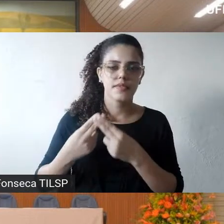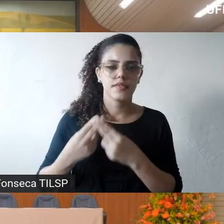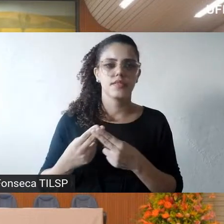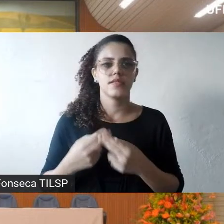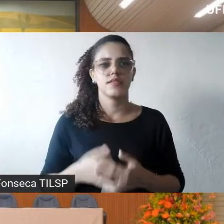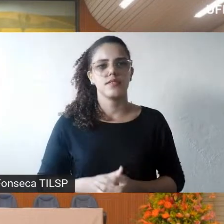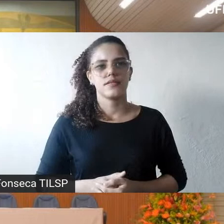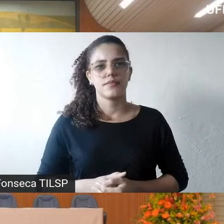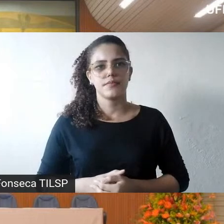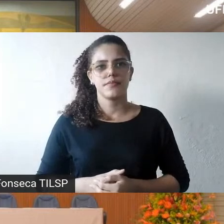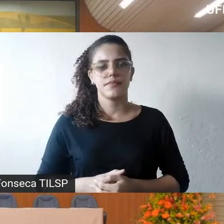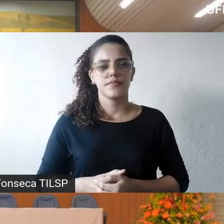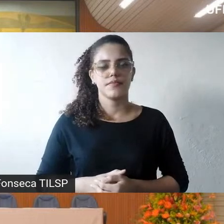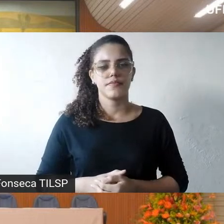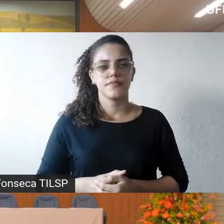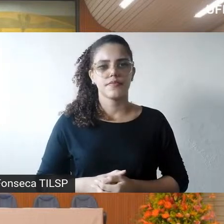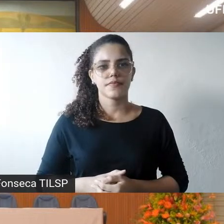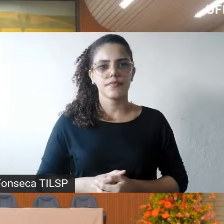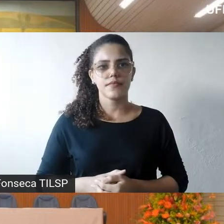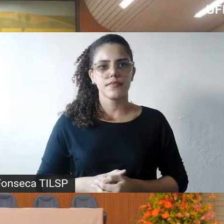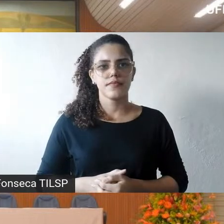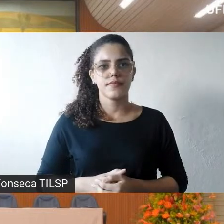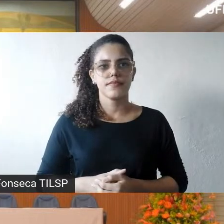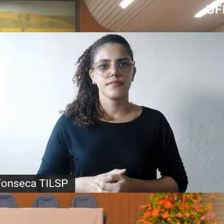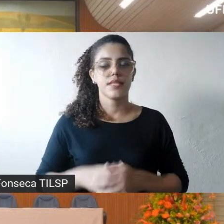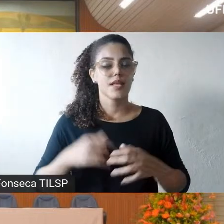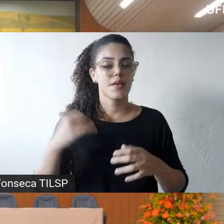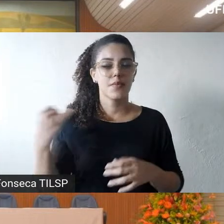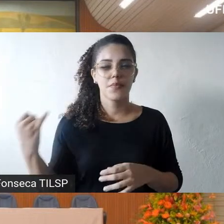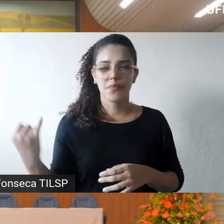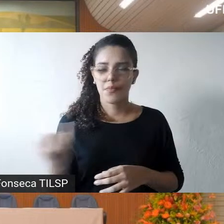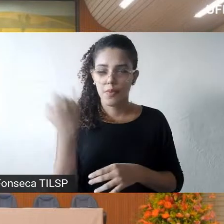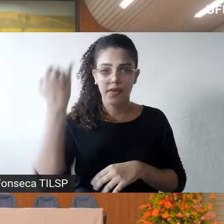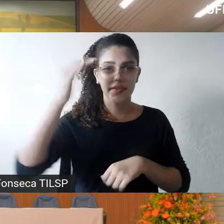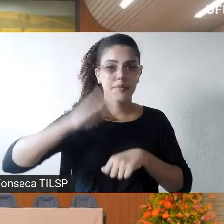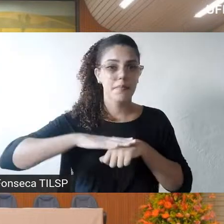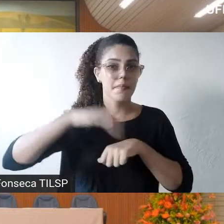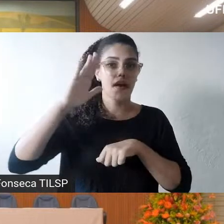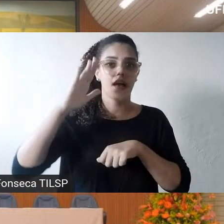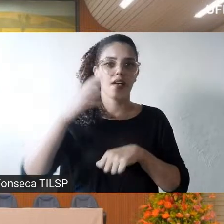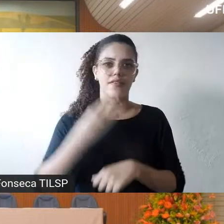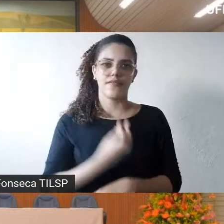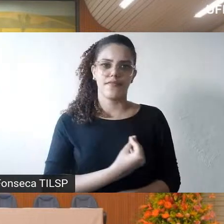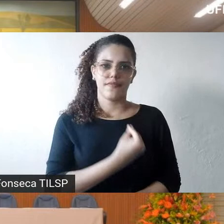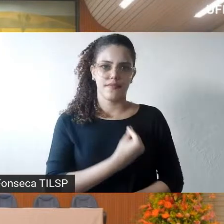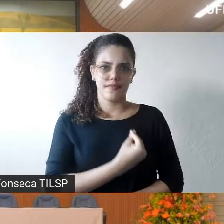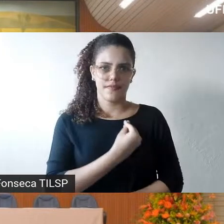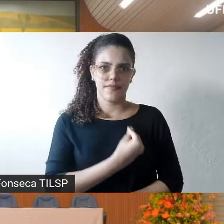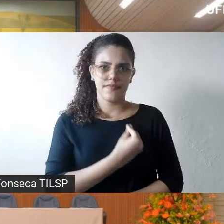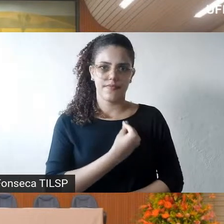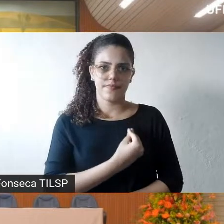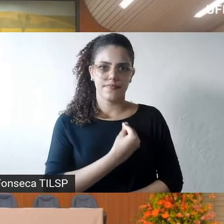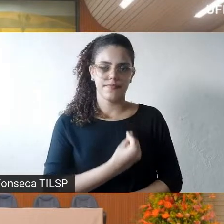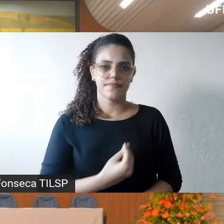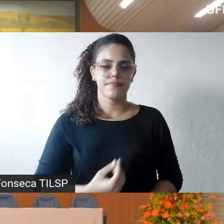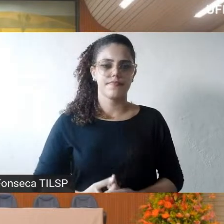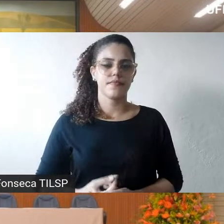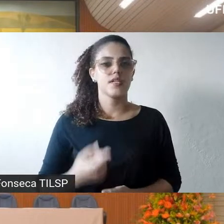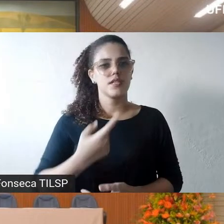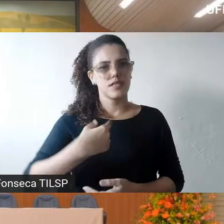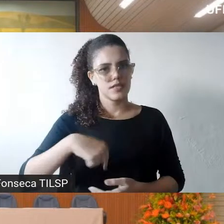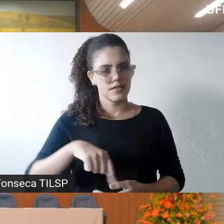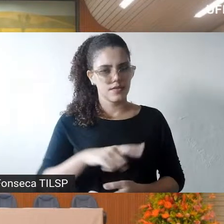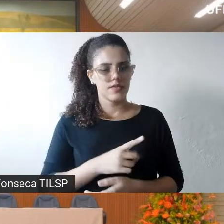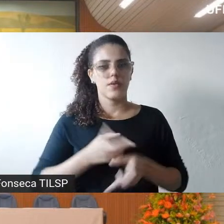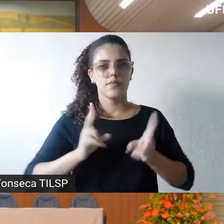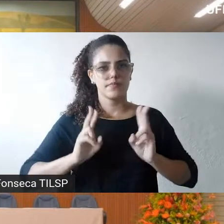mas compreendam que mais importante do que qualquer coisa é a vida humana. Por isso que a gente defende e vai continuar